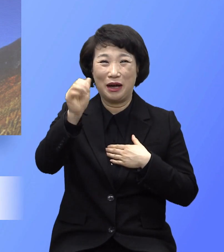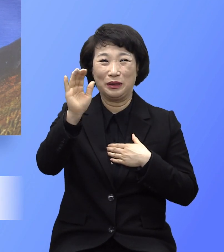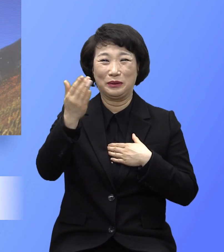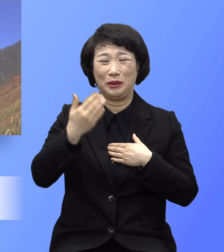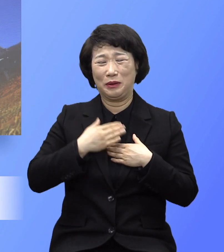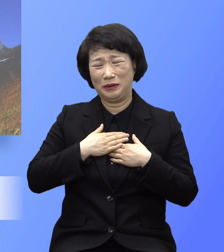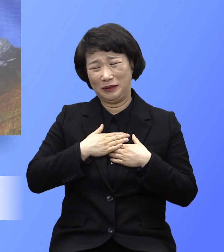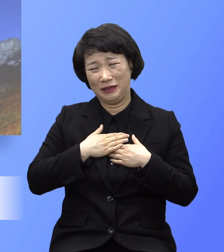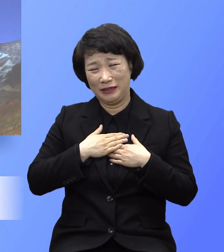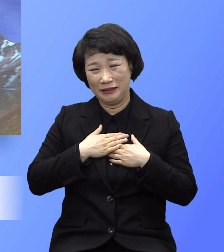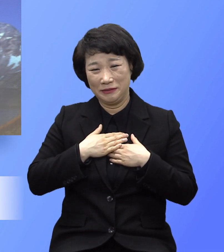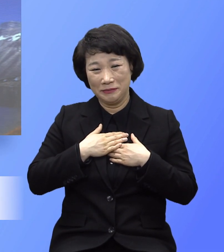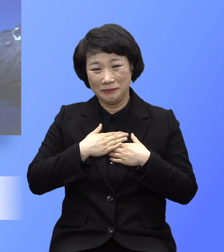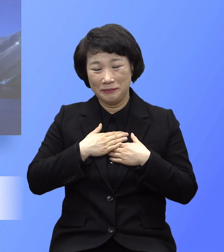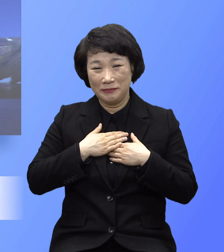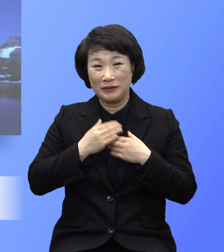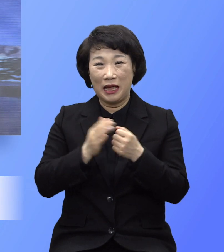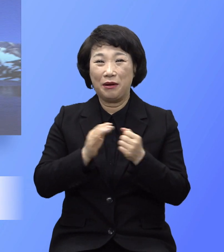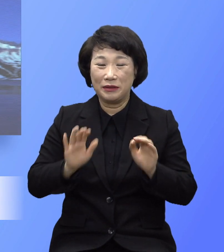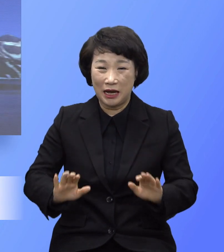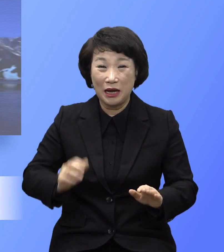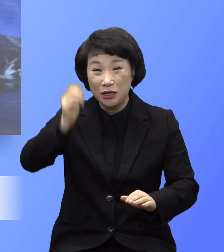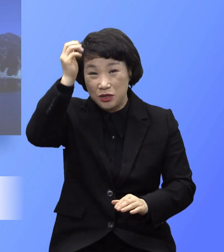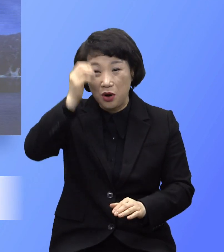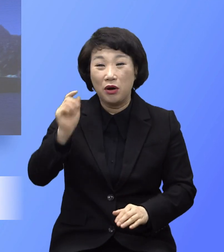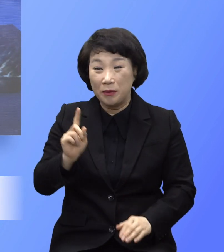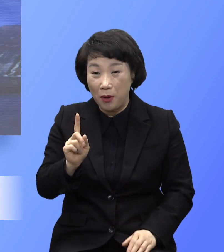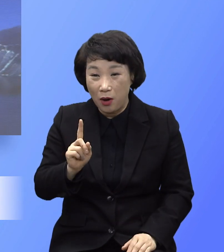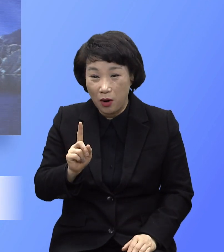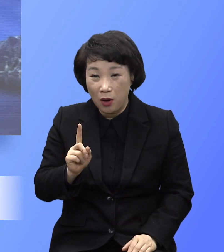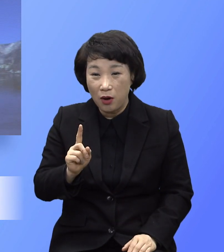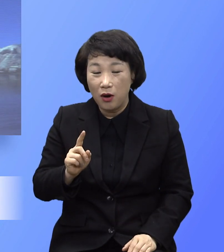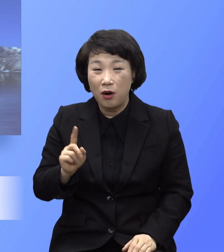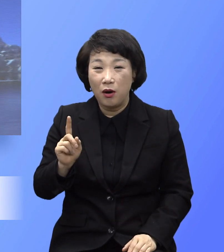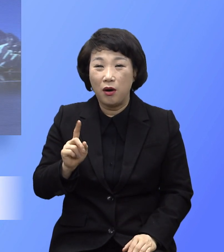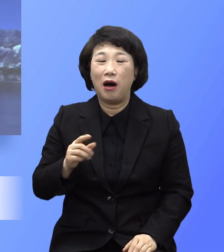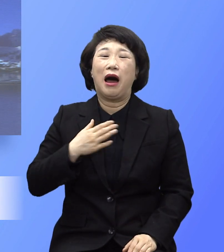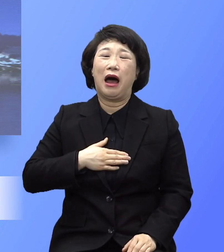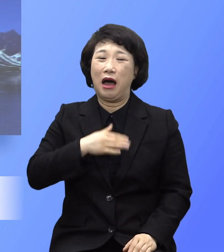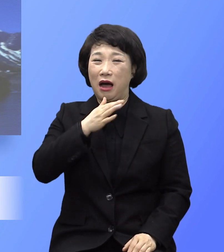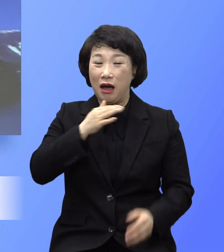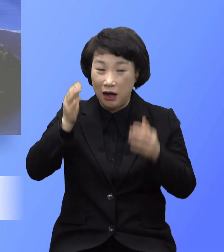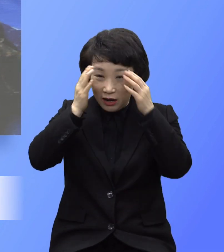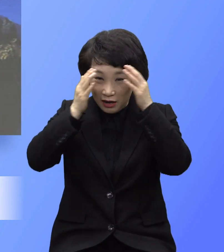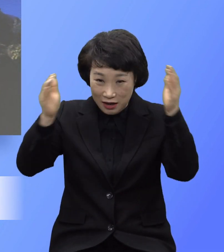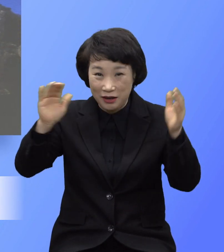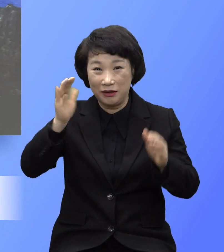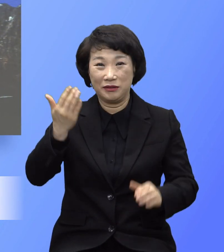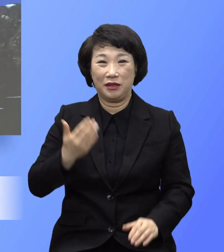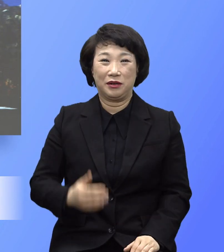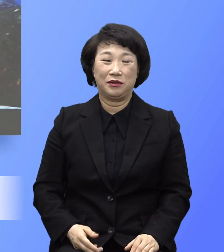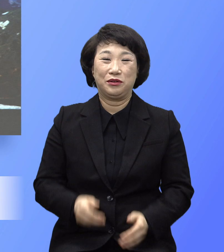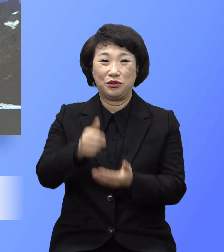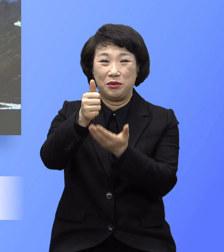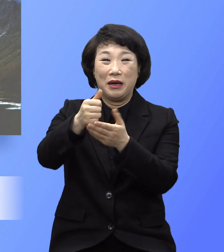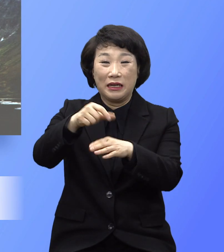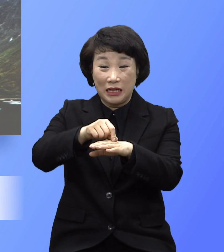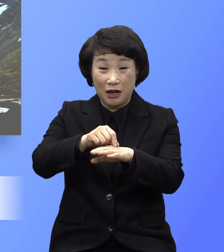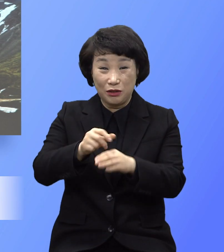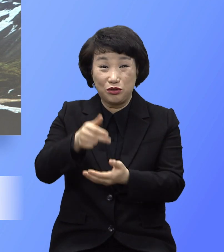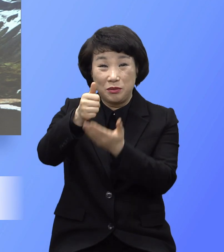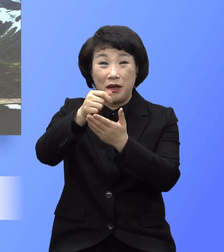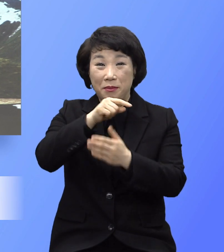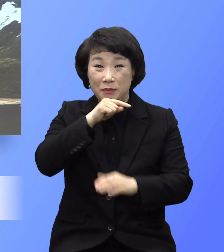거예요. 그래서 영적인 것이 무엇인가를 깨달은 것입니다. 주님의